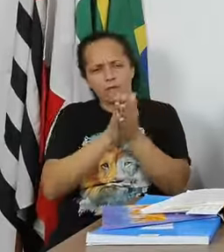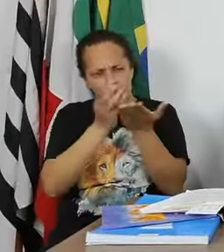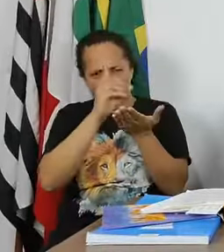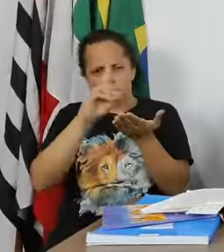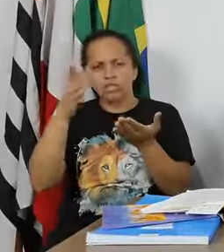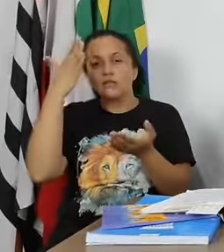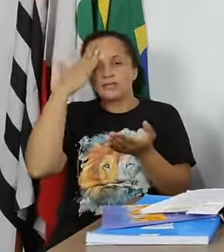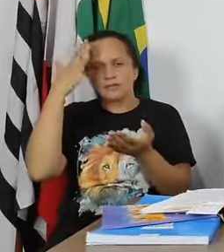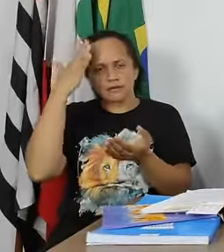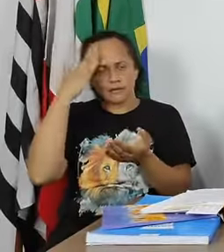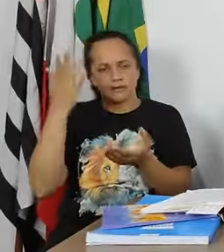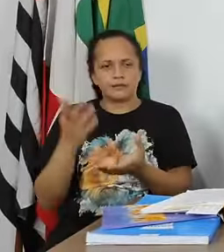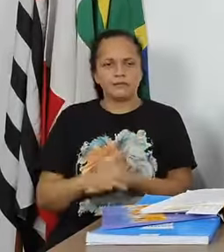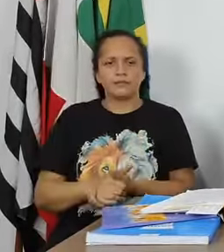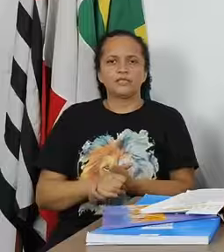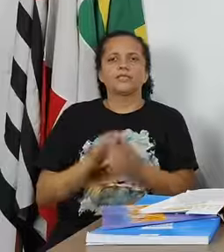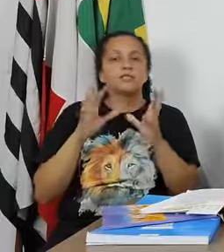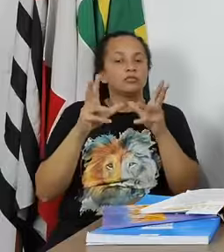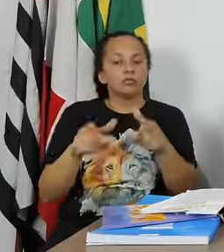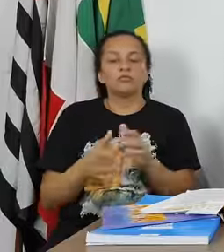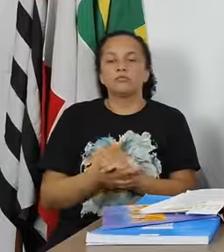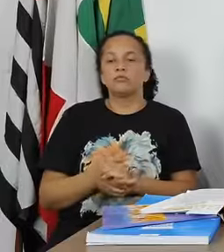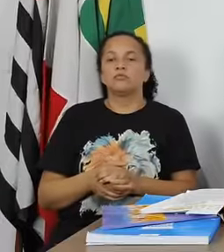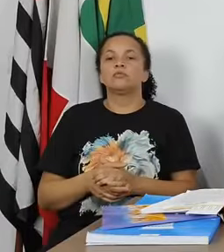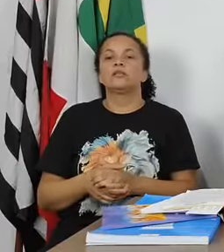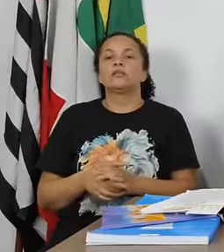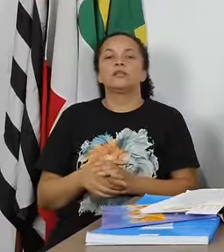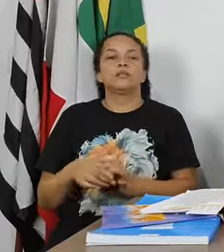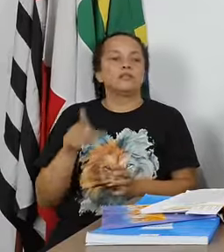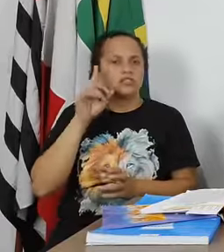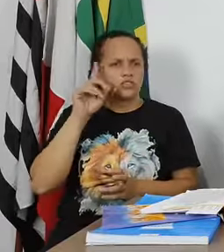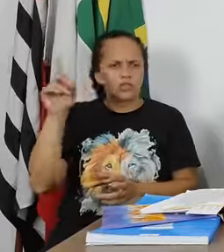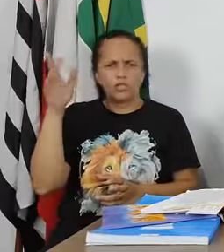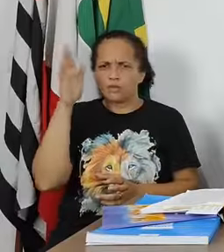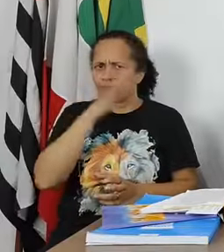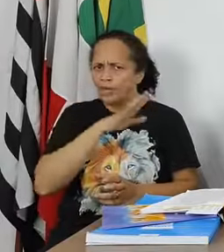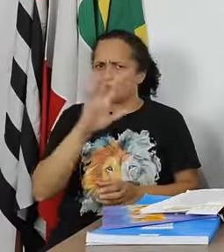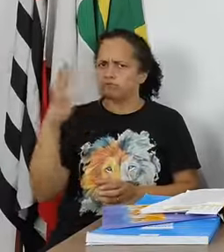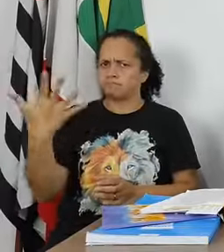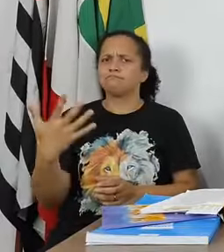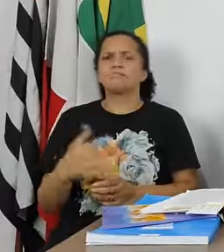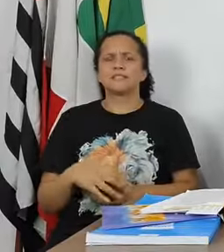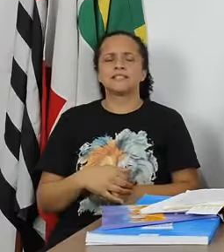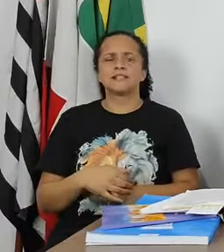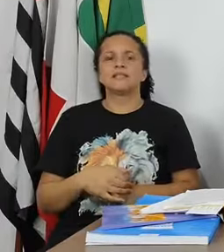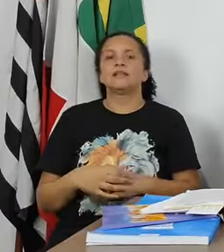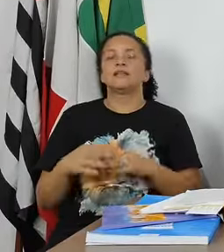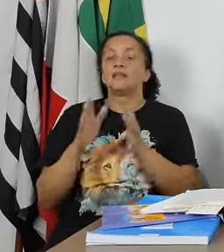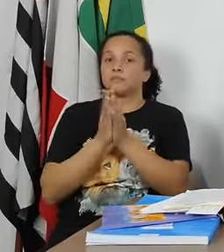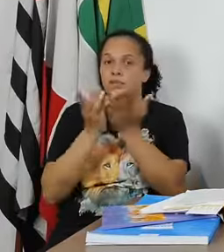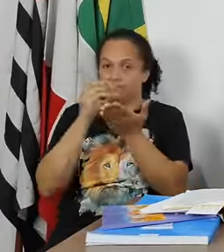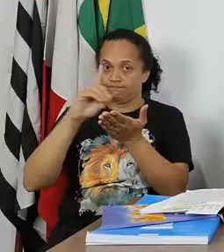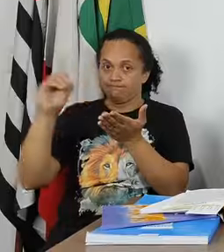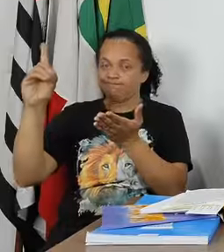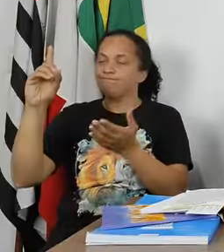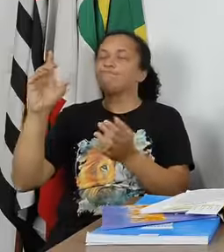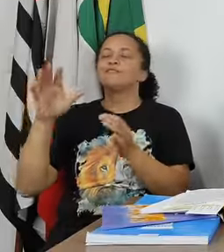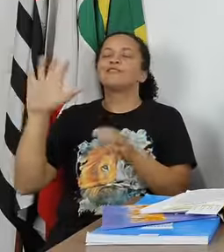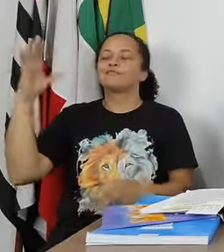com isso. Esse momento tem que passar para que a palavra seja cumprida, né? Mas